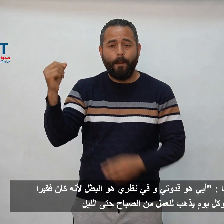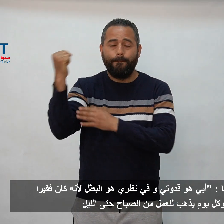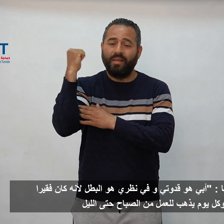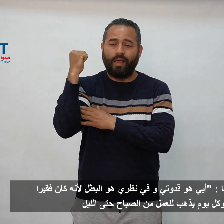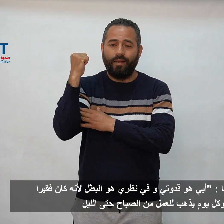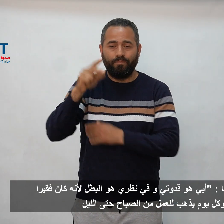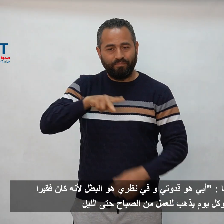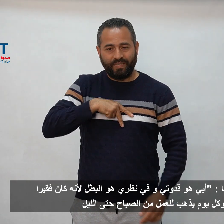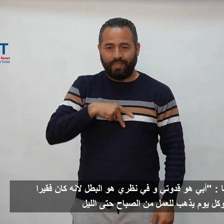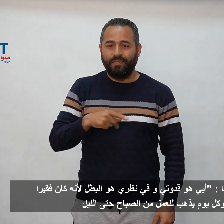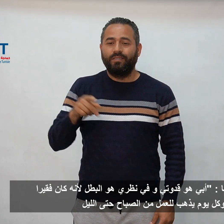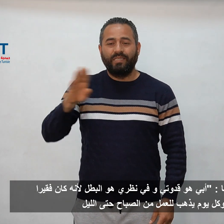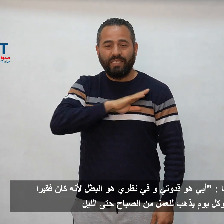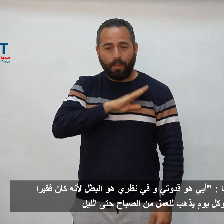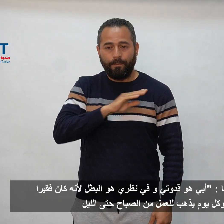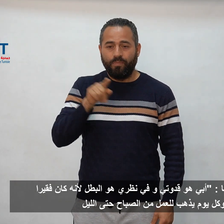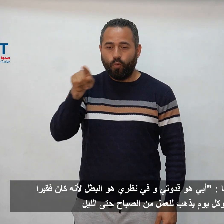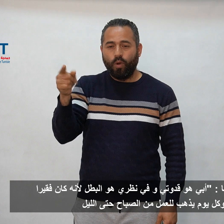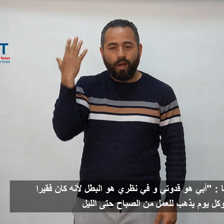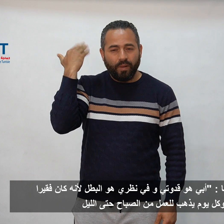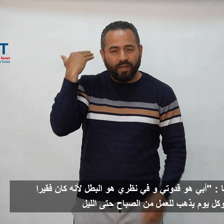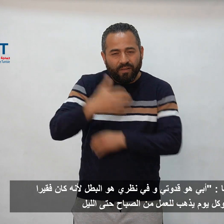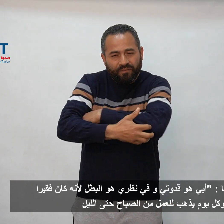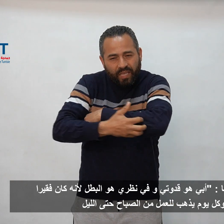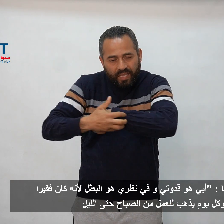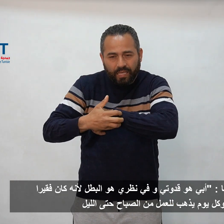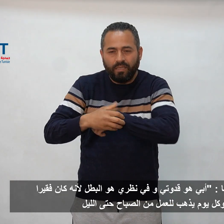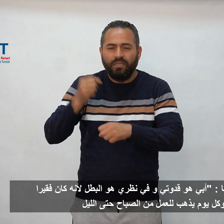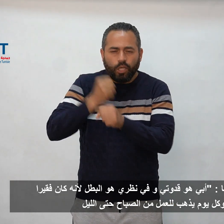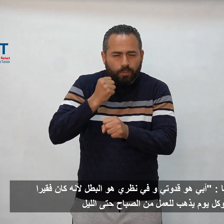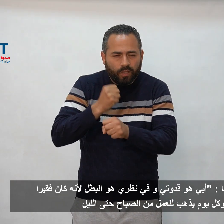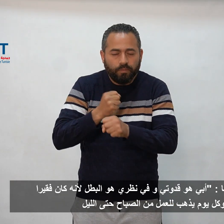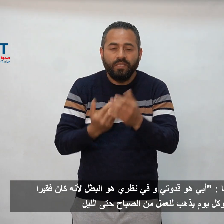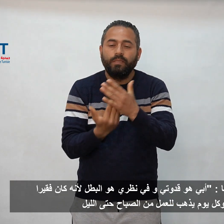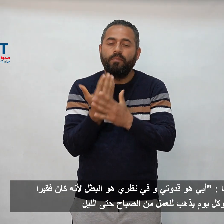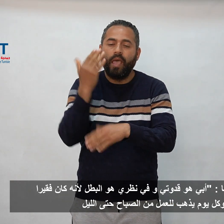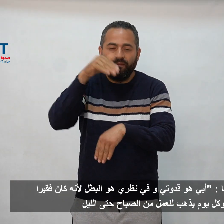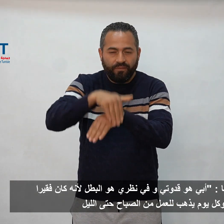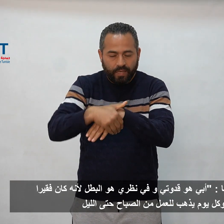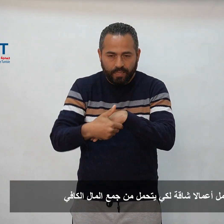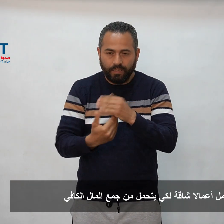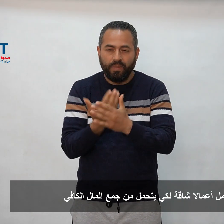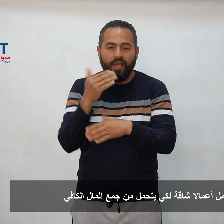البطل، لأنه كان فقيرا وكان كل يوم يذهب للعمل من الصباح إلى